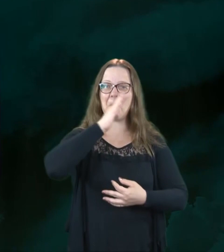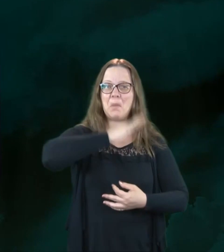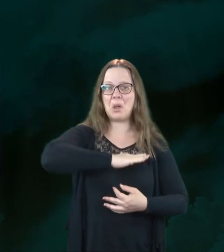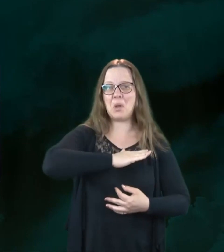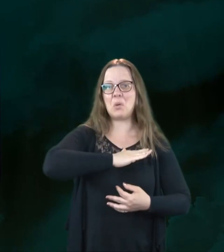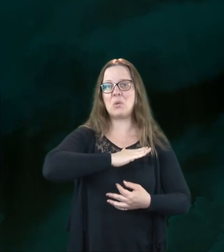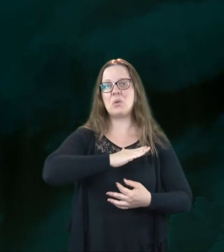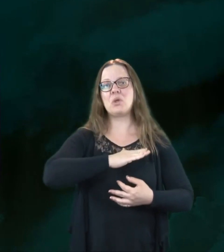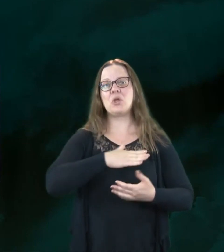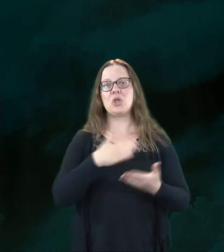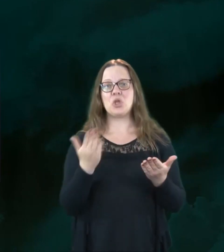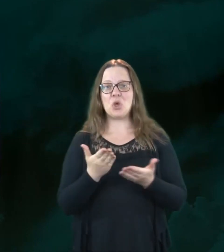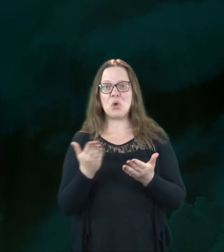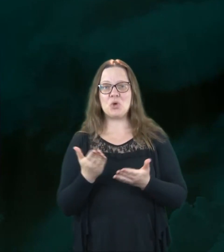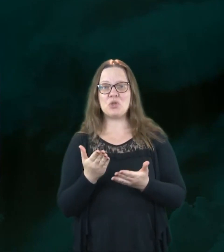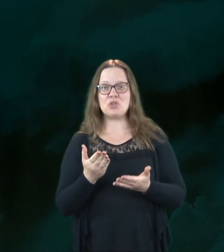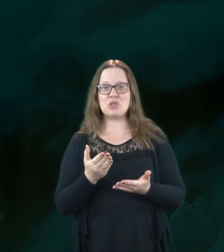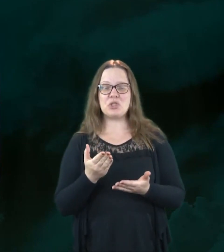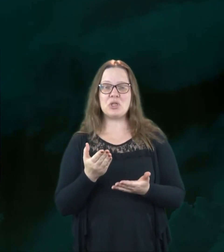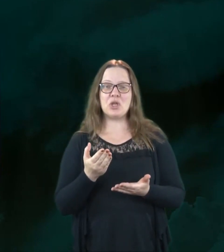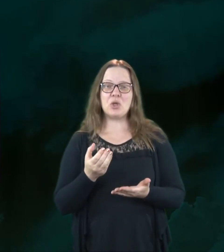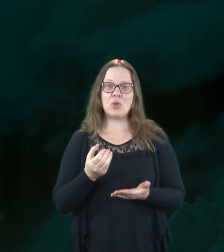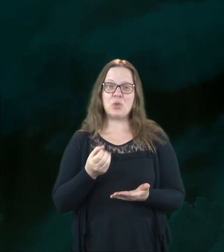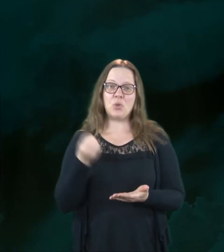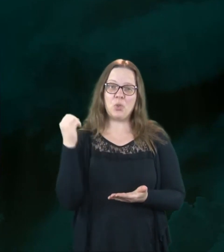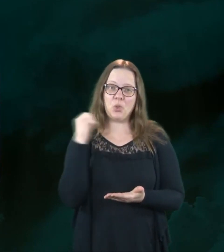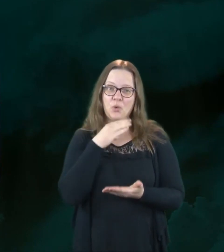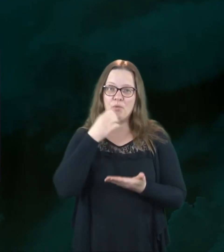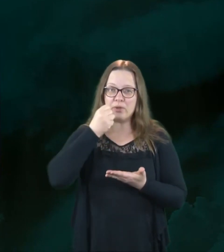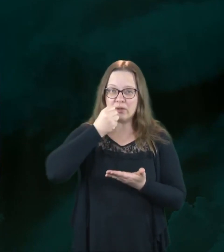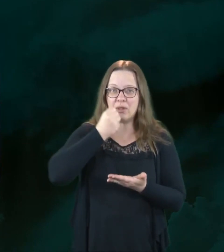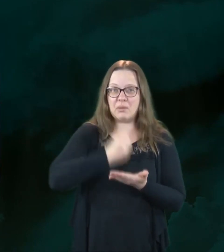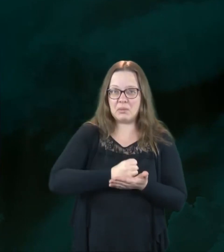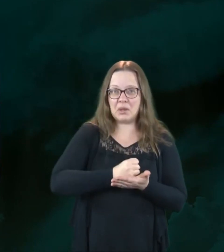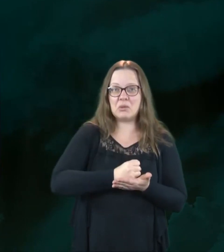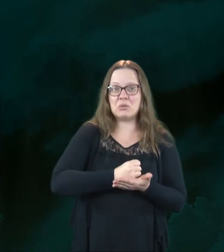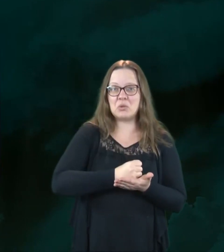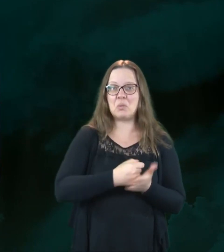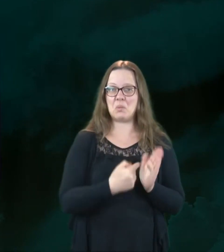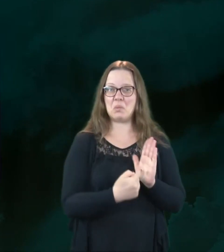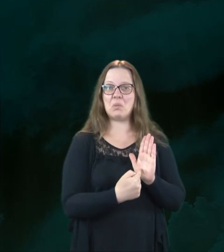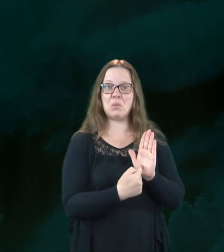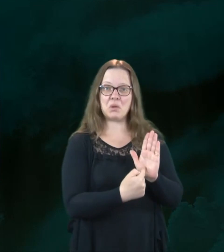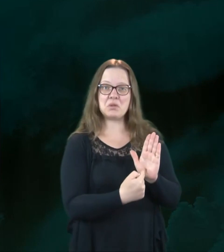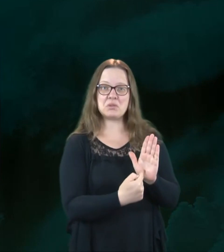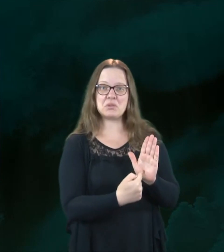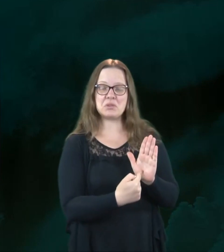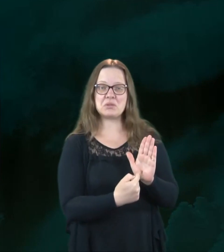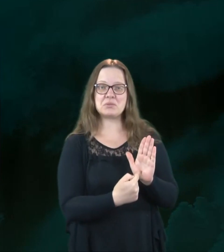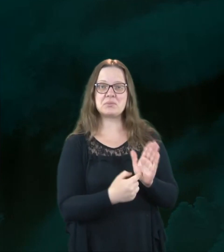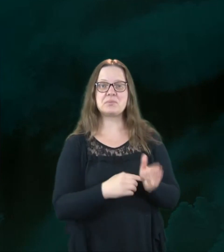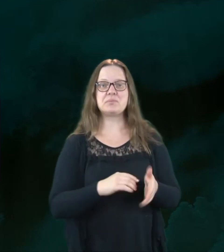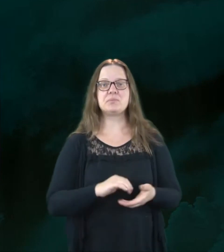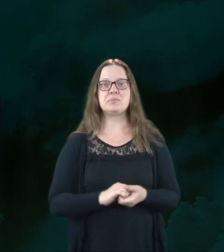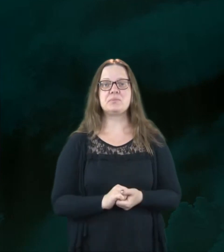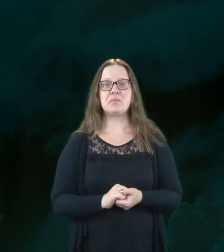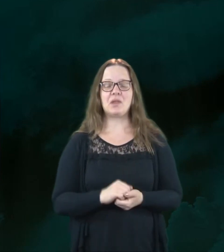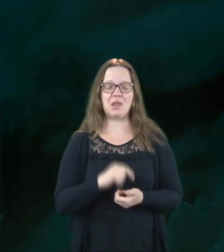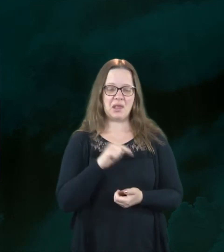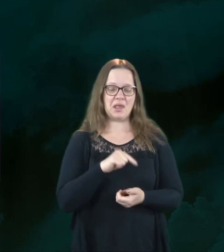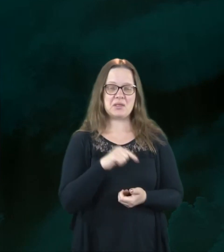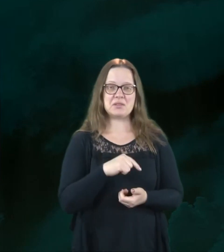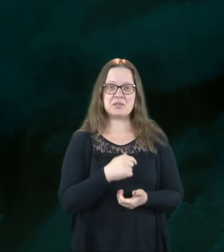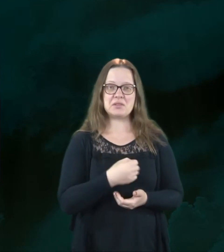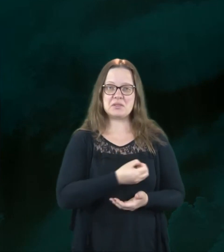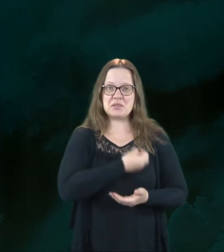é registrado no Novo Testamento, que são os demônios. E essas criaturas pré-adâmicas seguiram-no